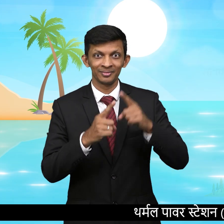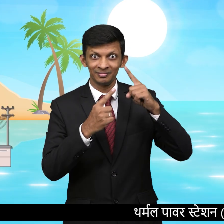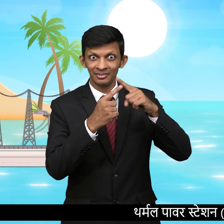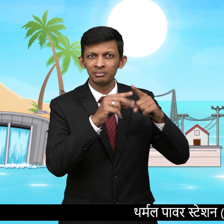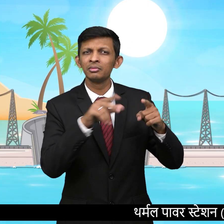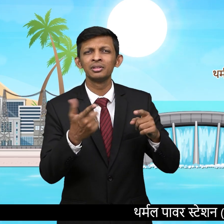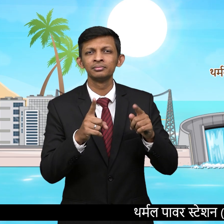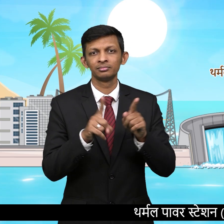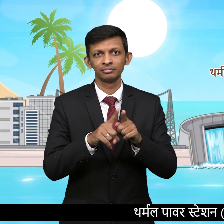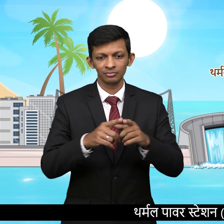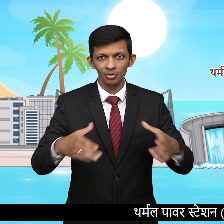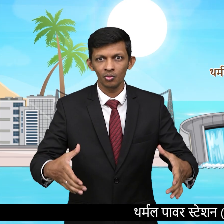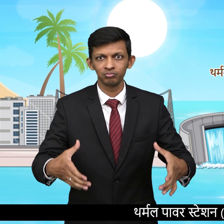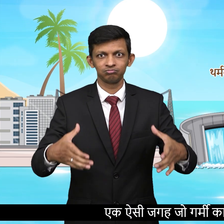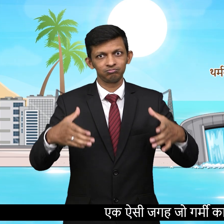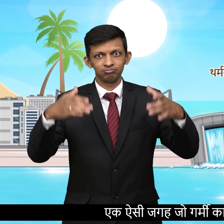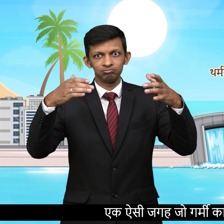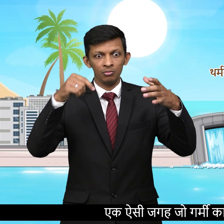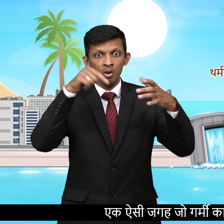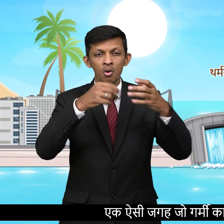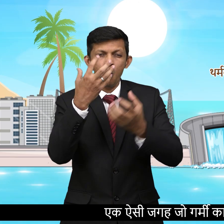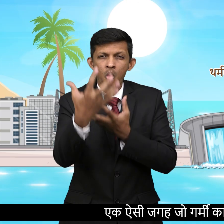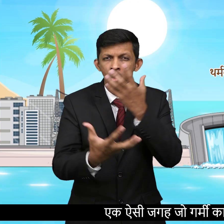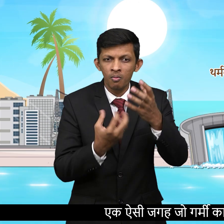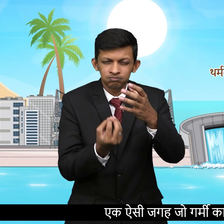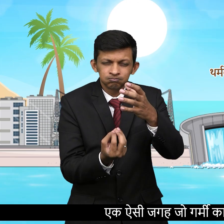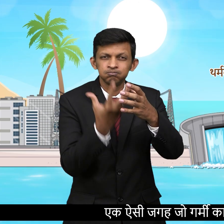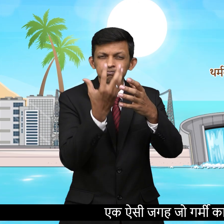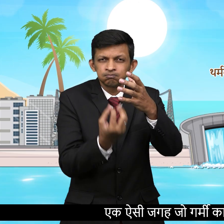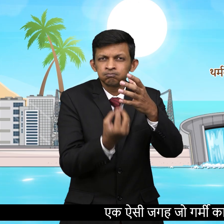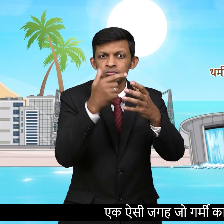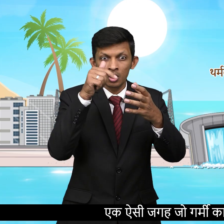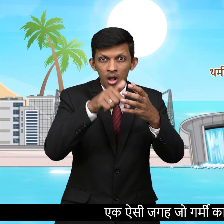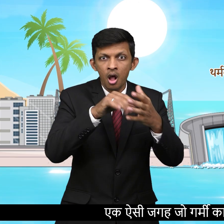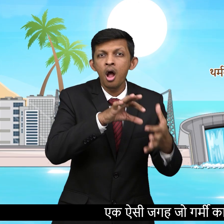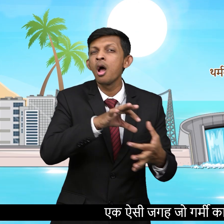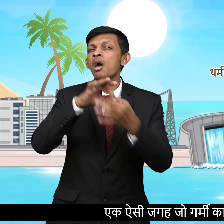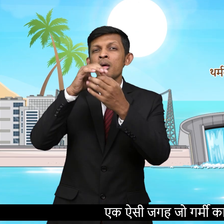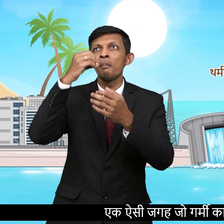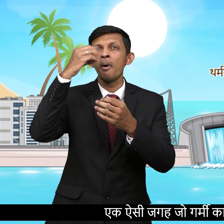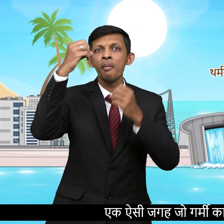थर्मल पावर स्टेशन, थर्मल पावर स्टेशन एक ऐसी जगह जो गर्मी का उपयोग करके बिजली बनाती है।